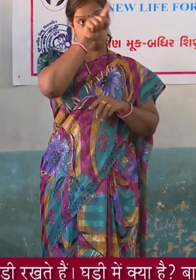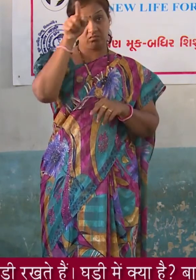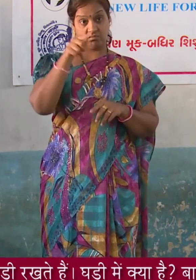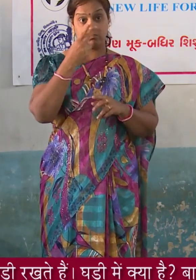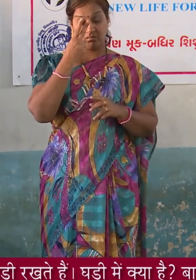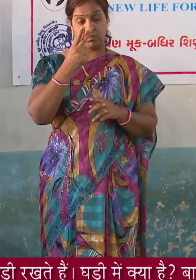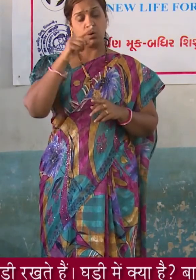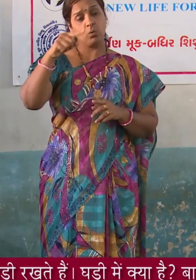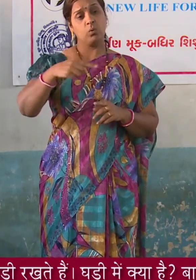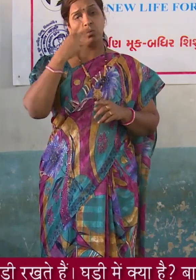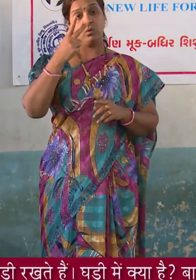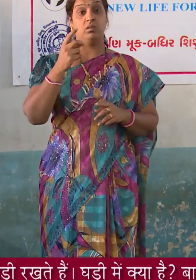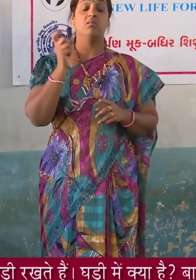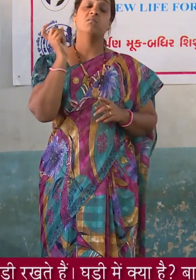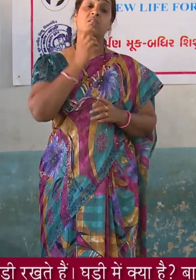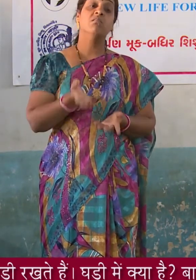घड़ी रखते हैं।